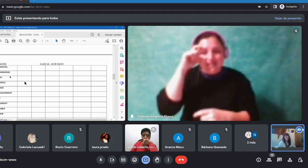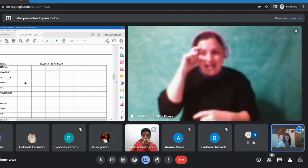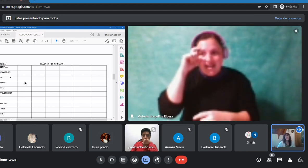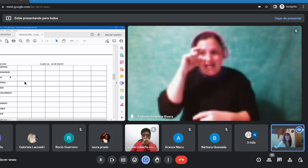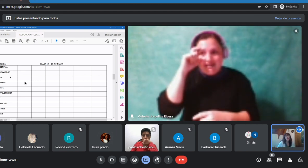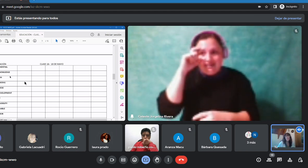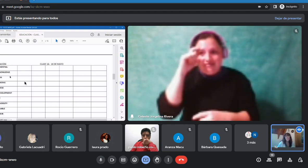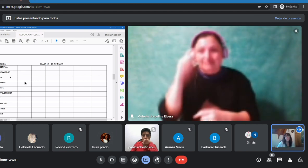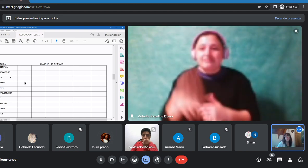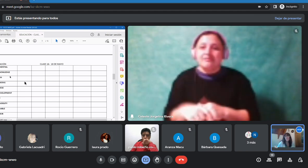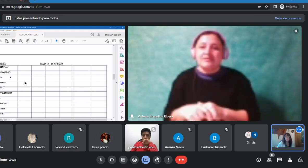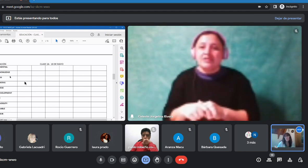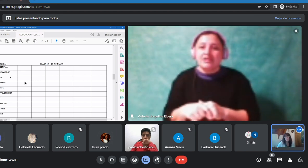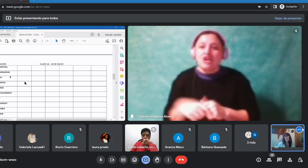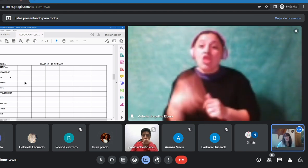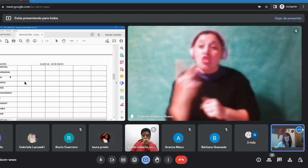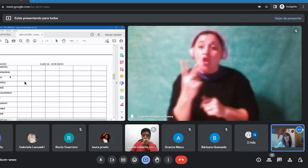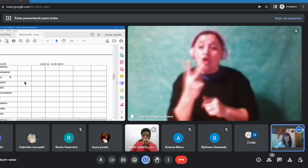consideran...